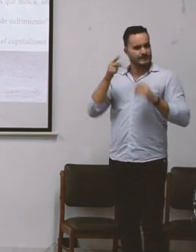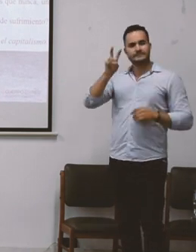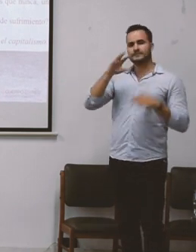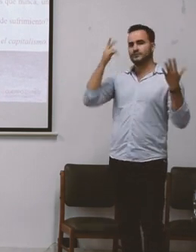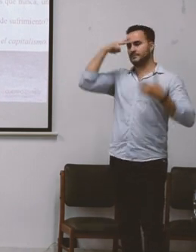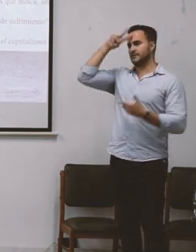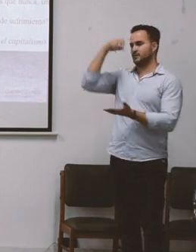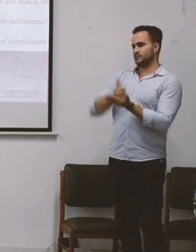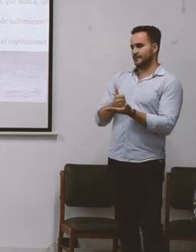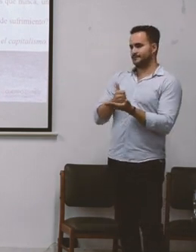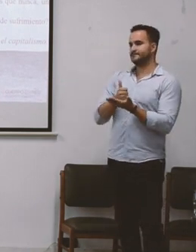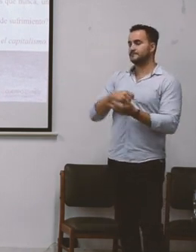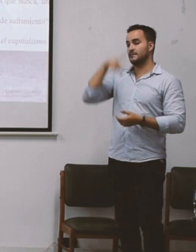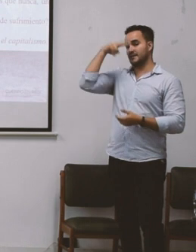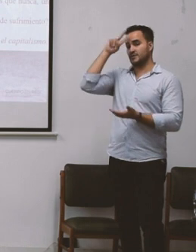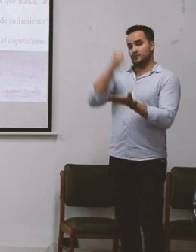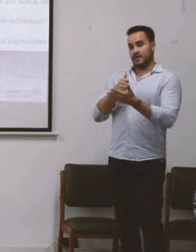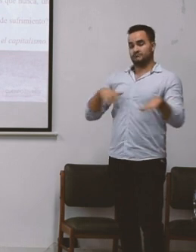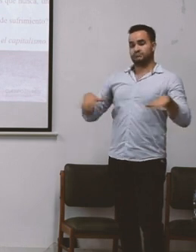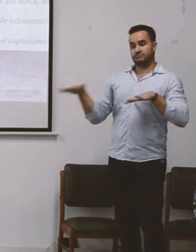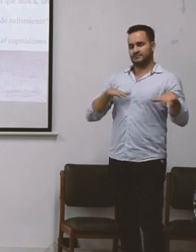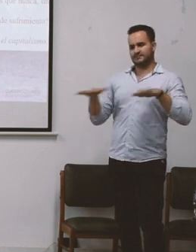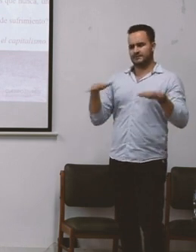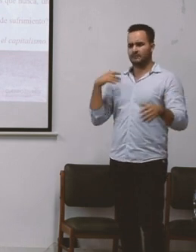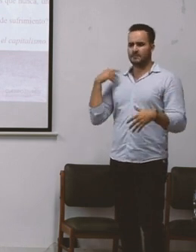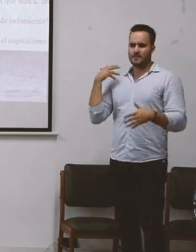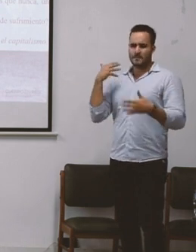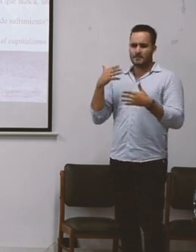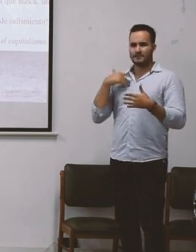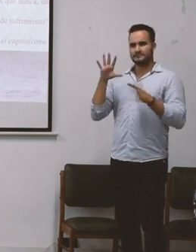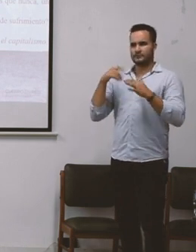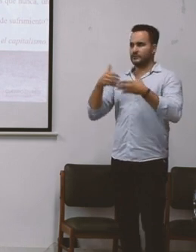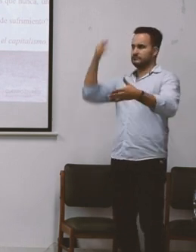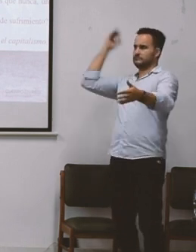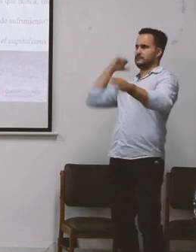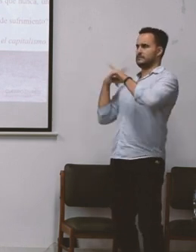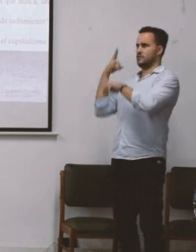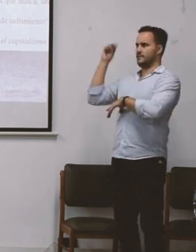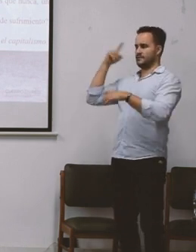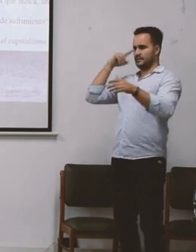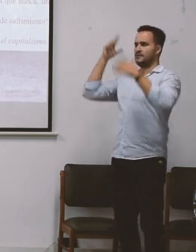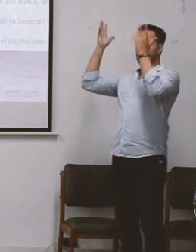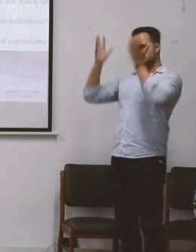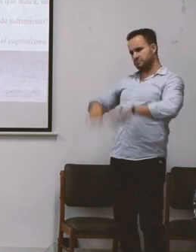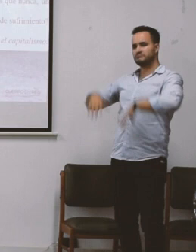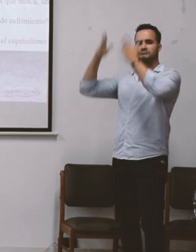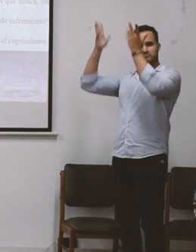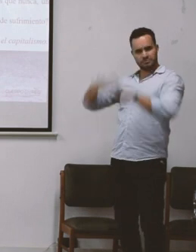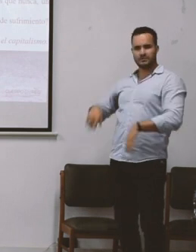Ciudad de México, el cual fue una réplica que tuvimos a finales del siglo XX, ¿no? Donde hubo varios edificios que se